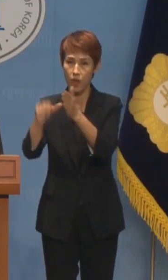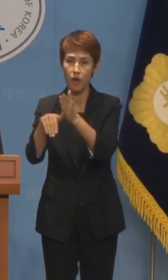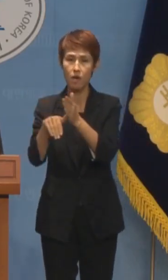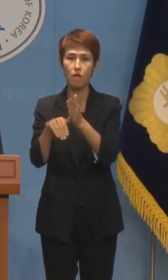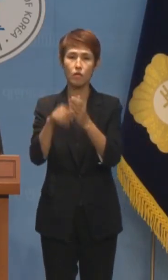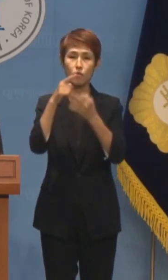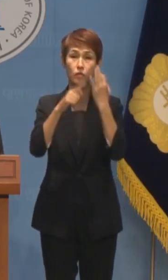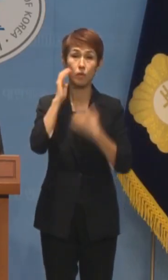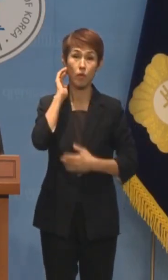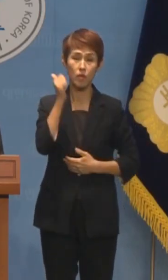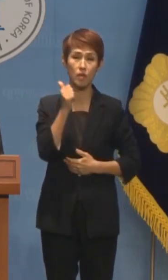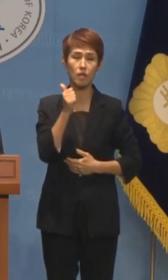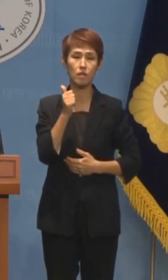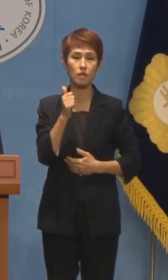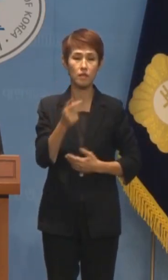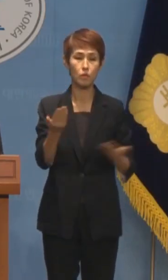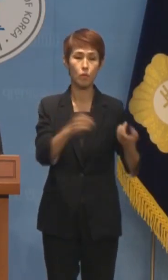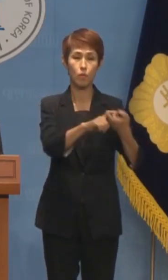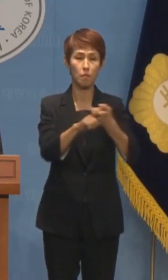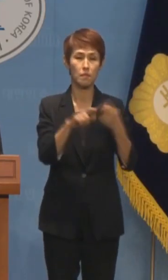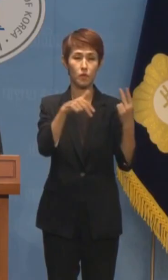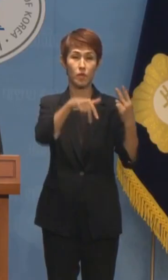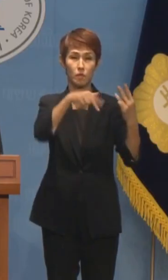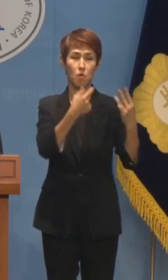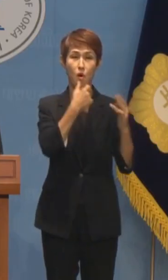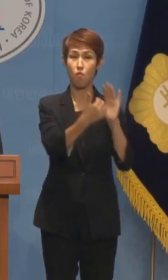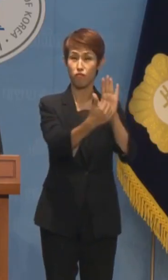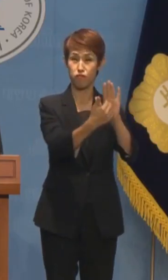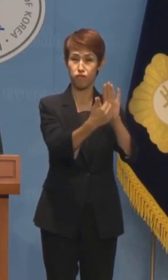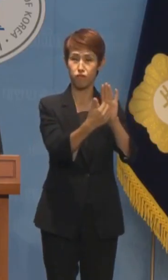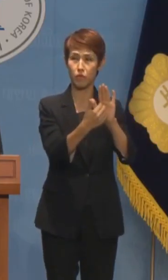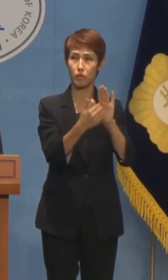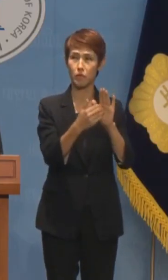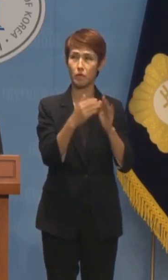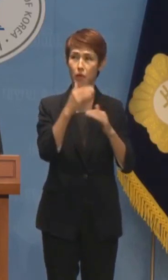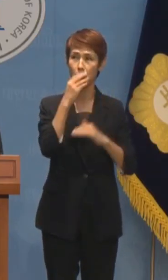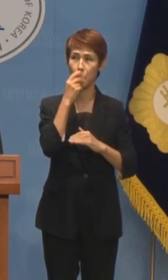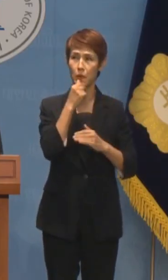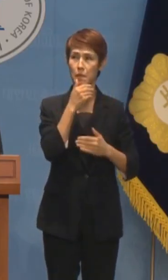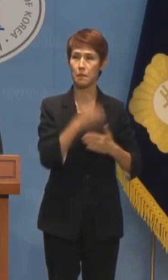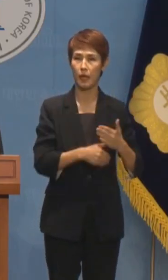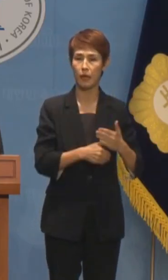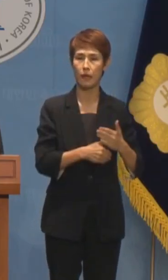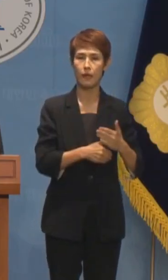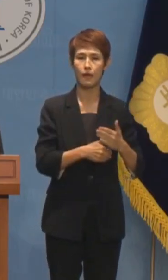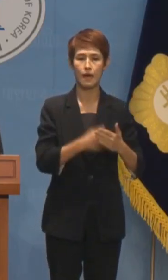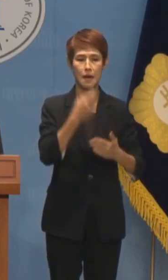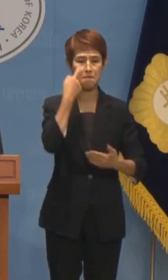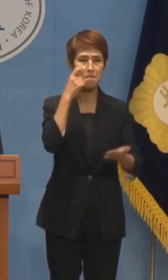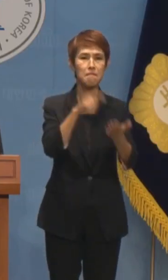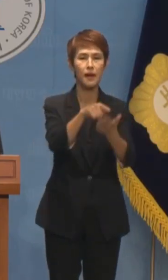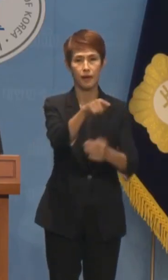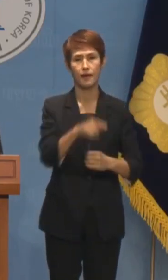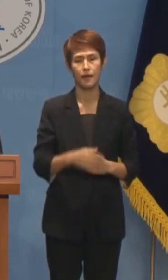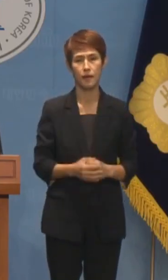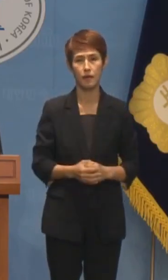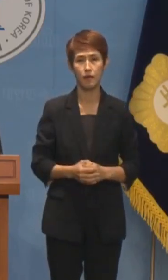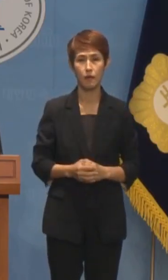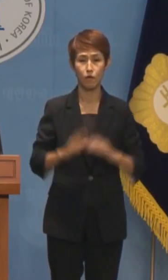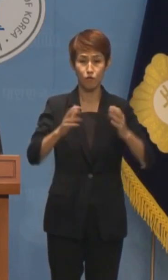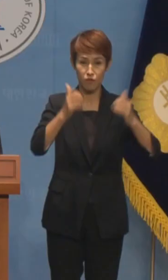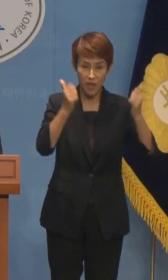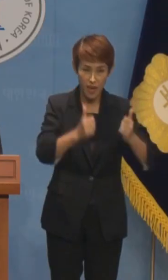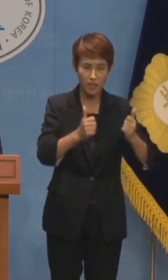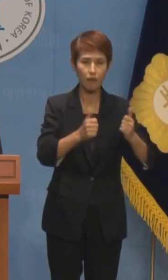3조 개정안에 거부권을 행사한 사실을 언급하지 않았다는 것이 확인되었습니다. 국회에서